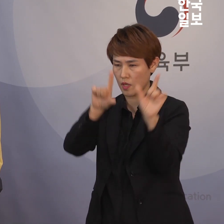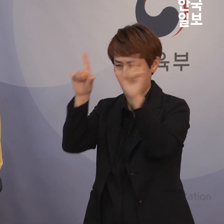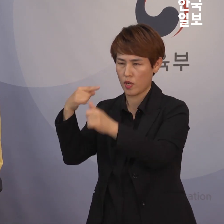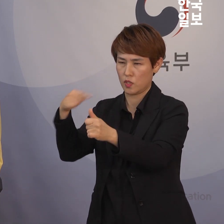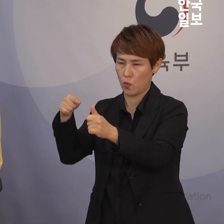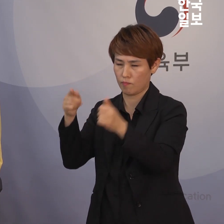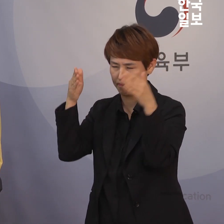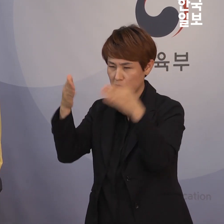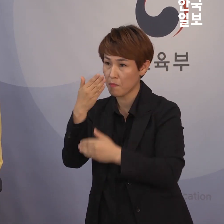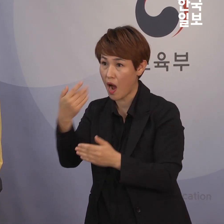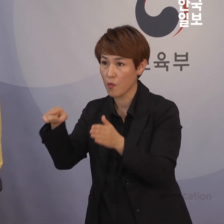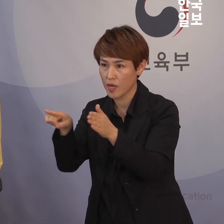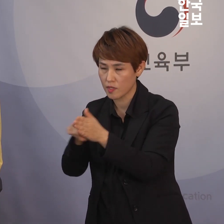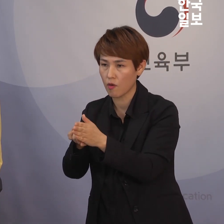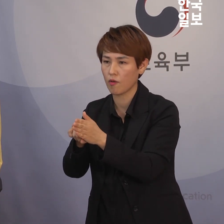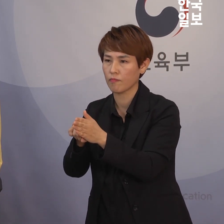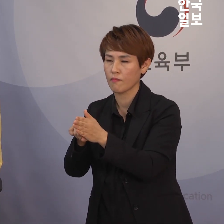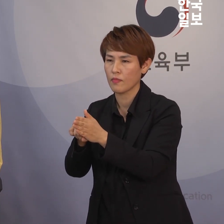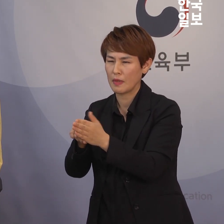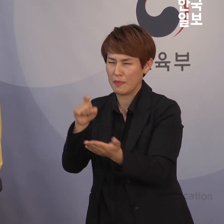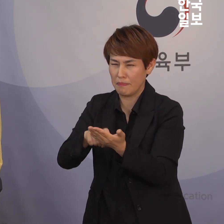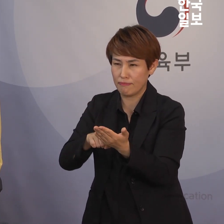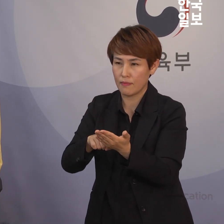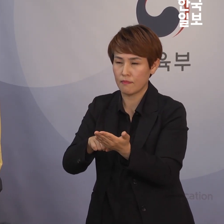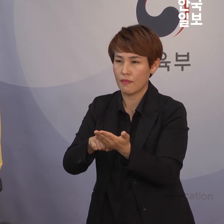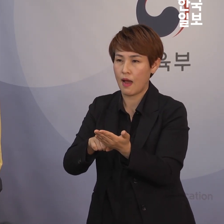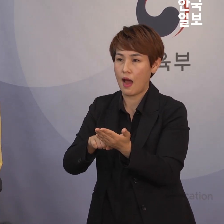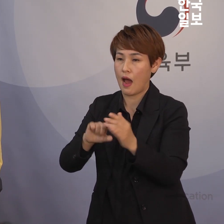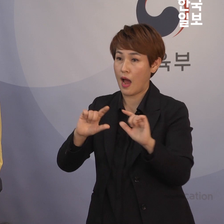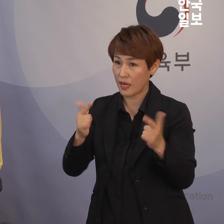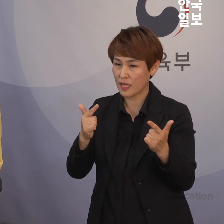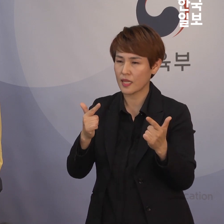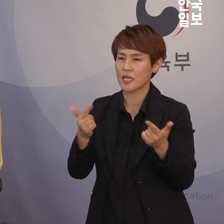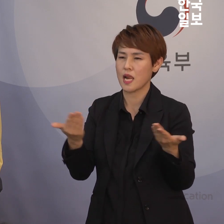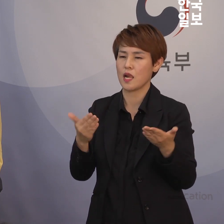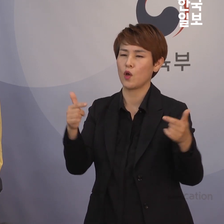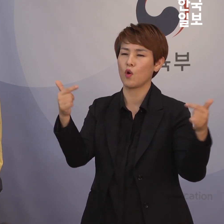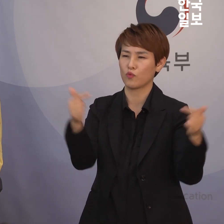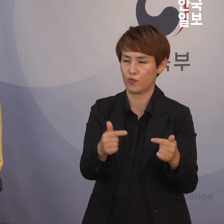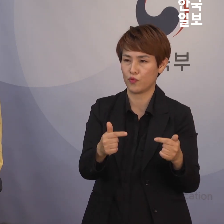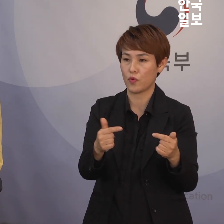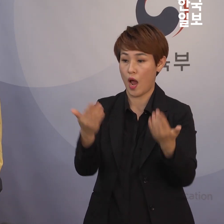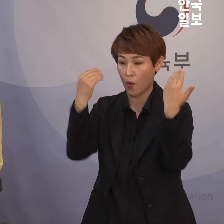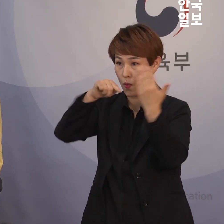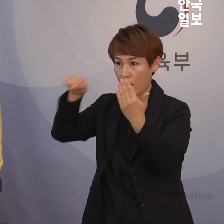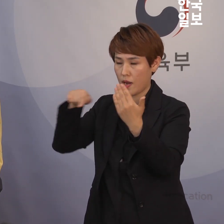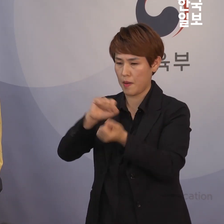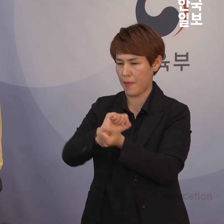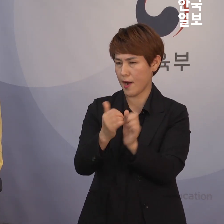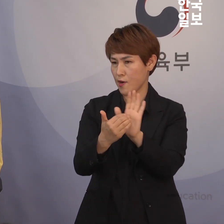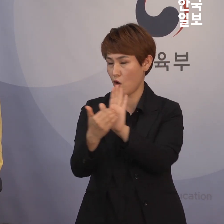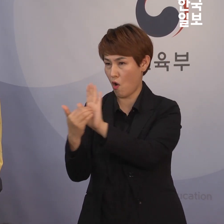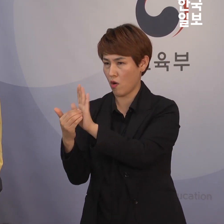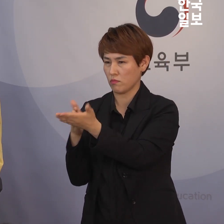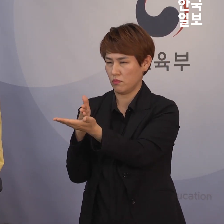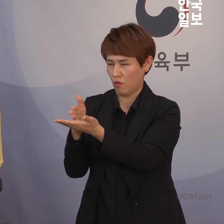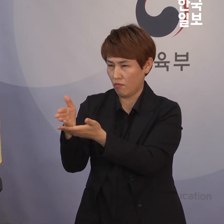수 있도록 시급성이 덜한 업무는 최대한 줄이고 학교 내에 학교 방역 인력